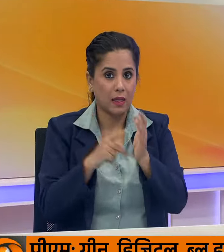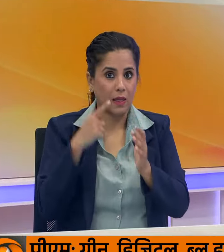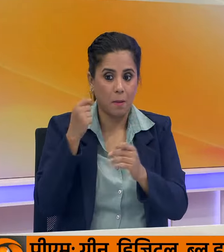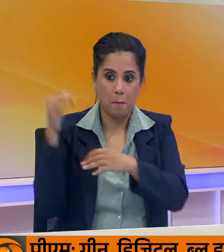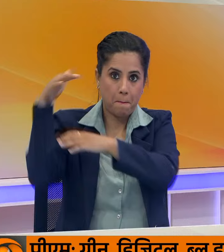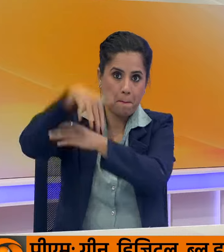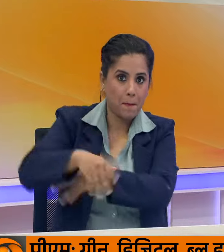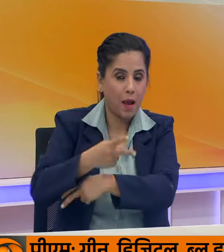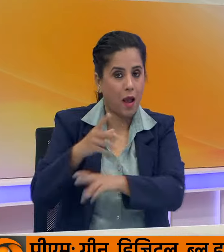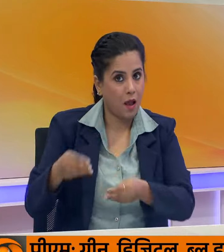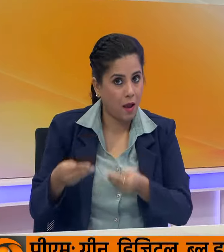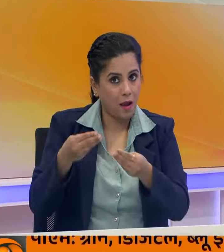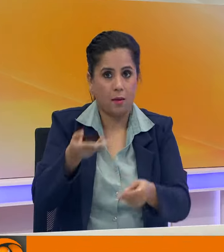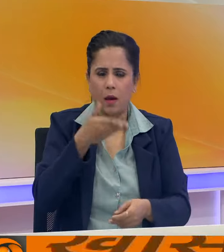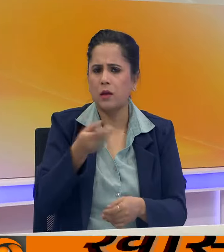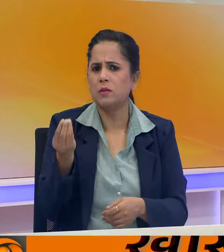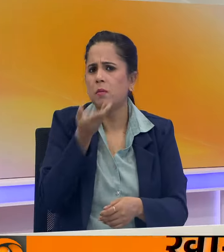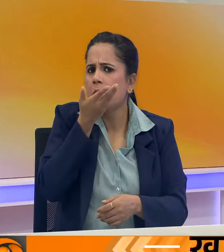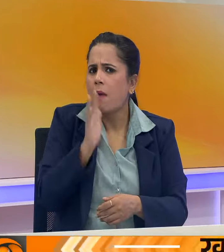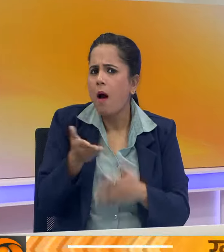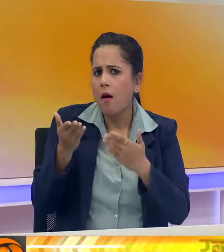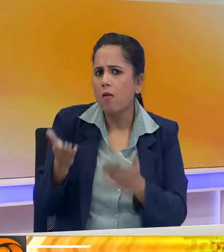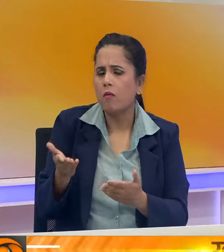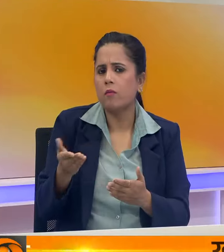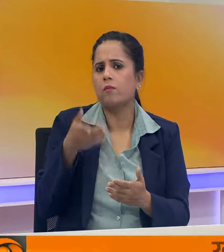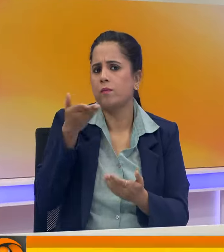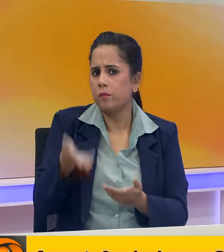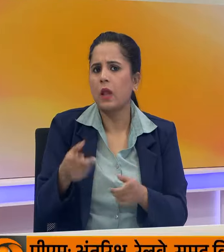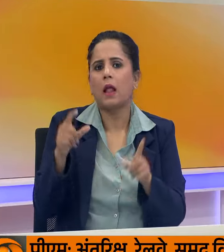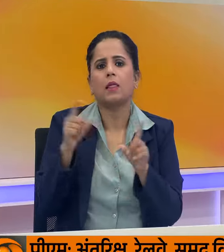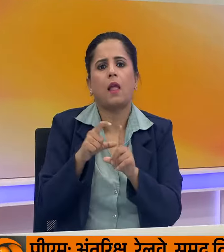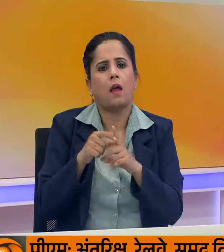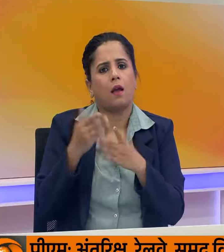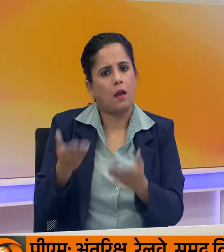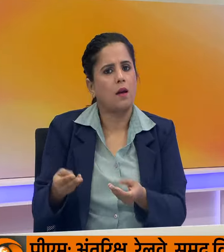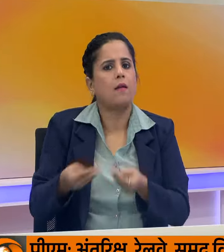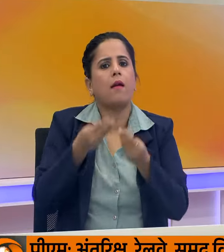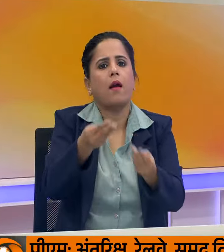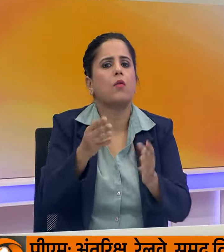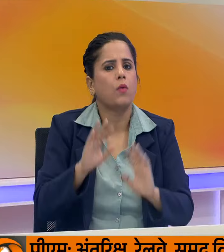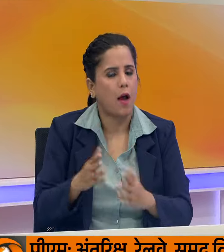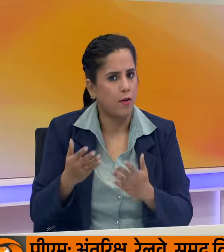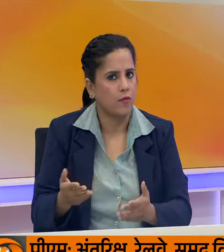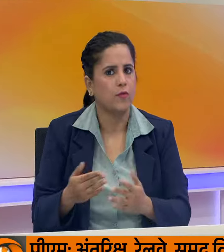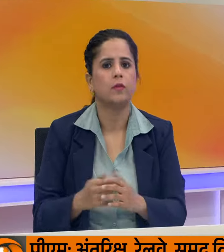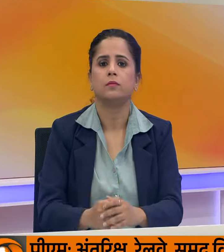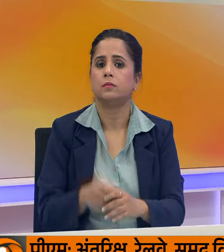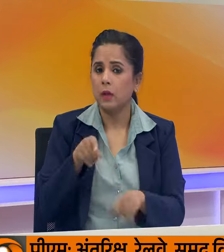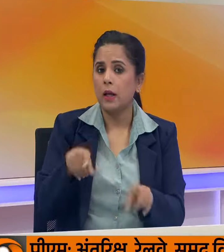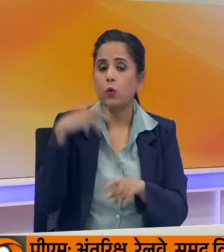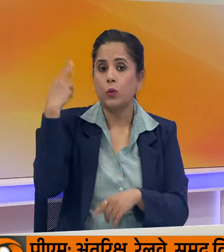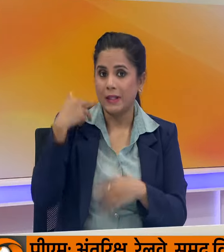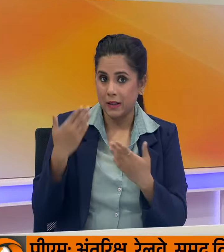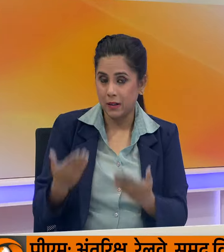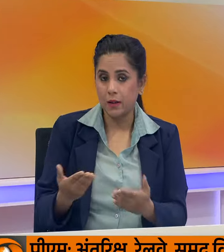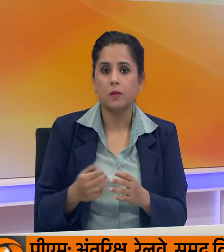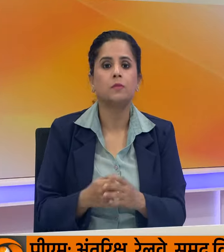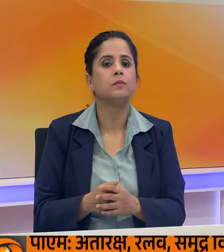उसमें से कुछ पानी जो है वो यहां दिल्ली को मिलता है इसी वजह से